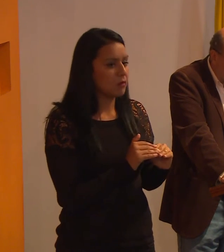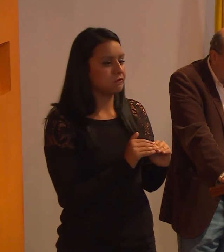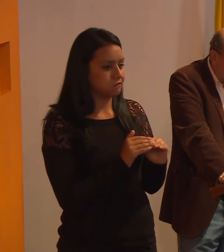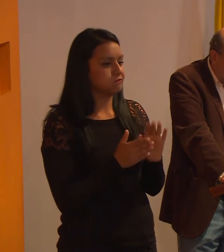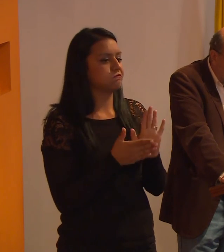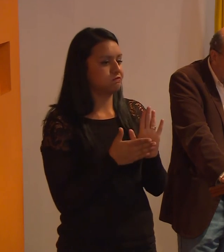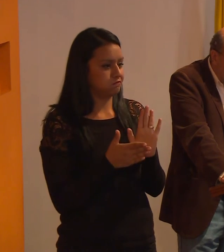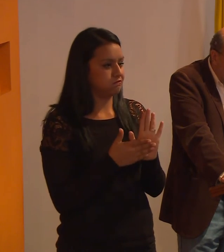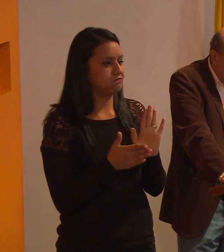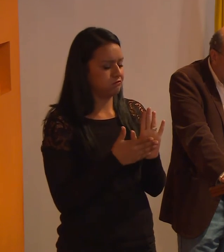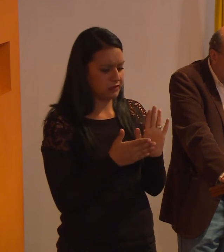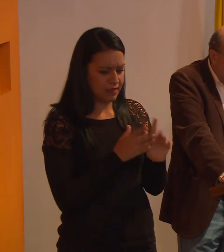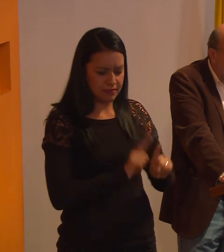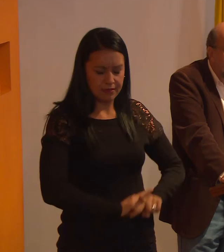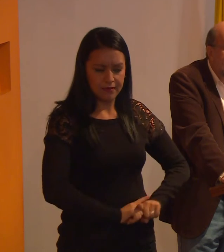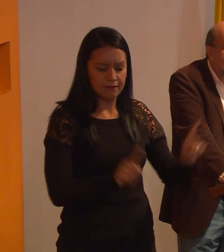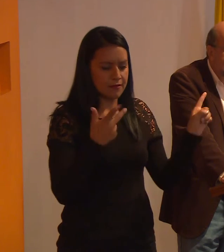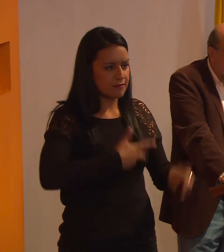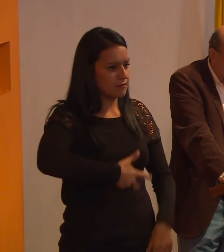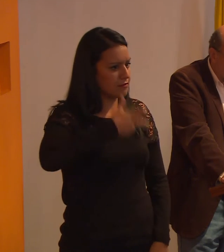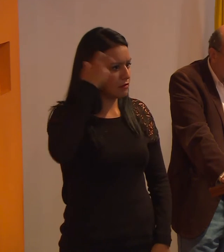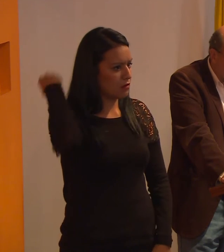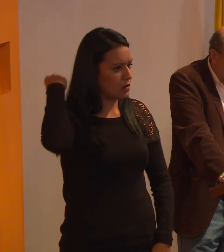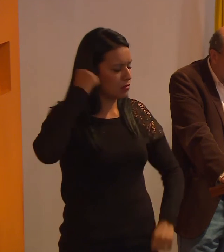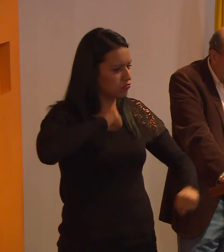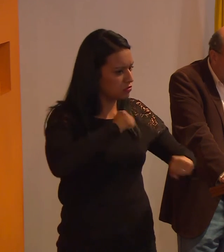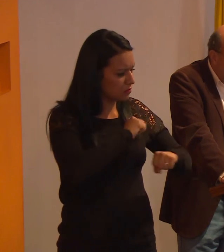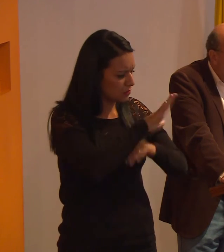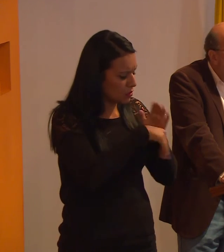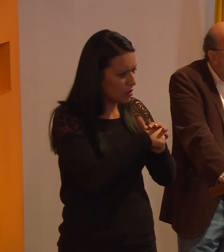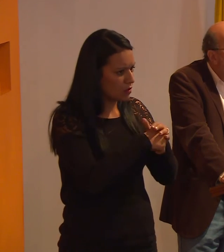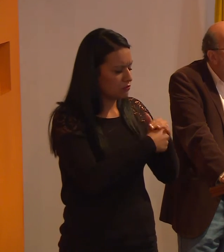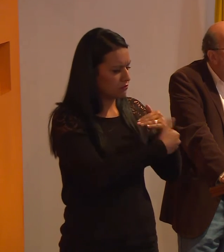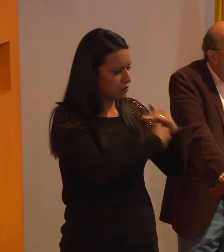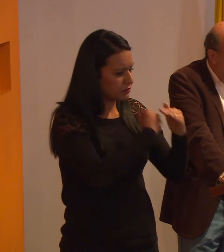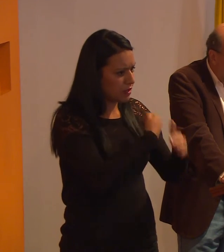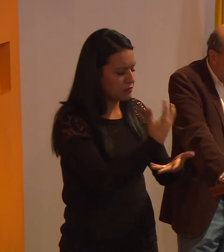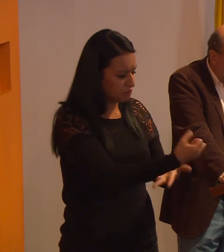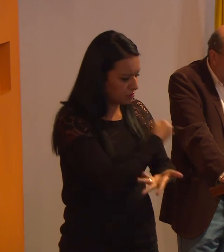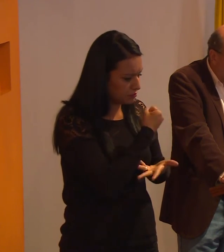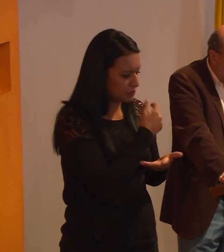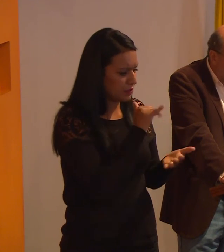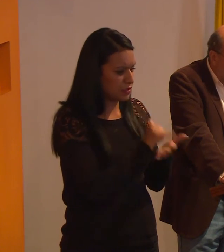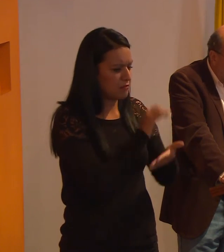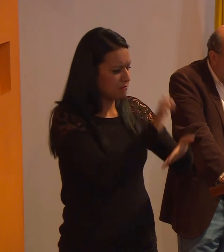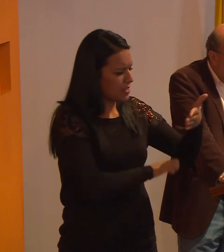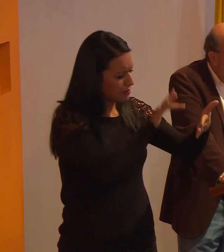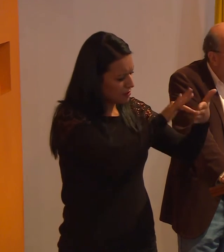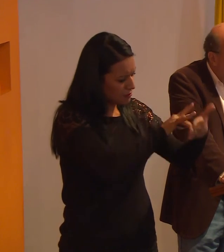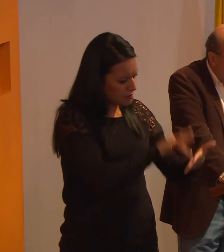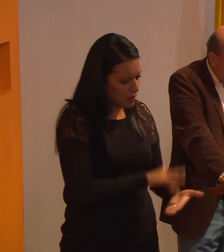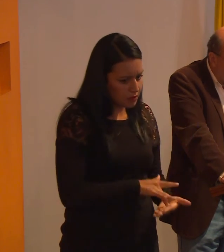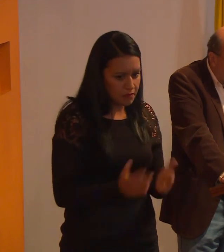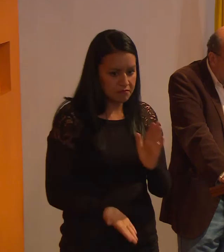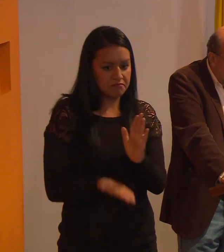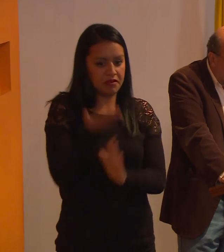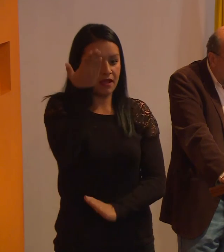Sustentamos una variación histórica en activos, disminuimos pasivos e